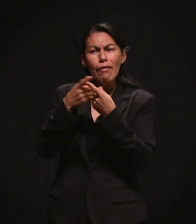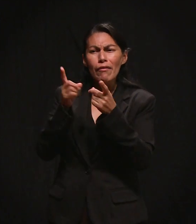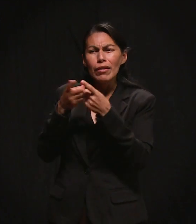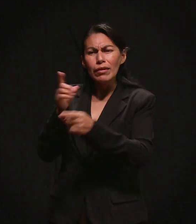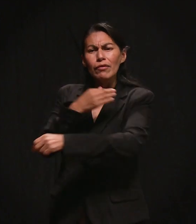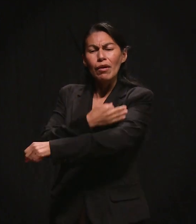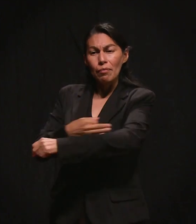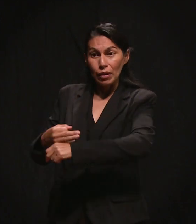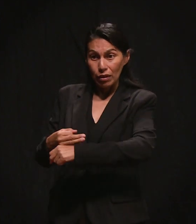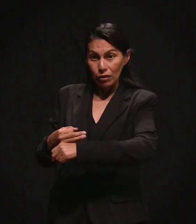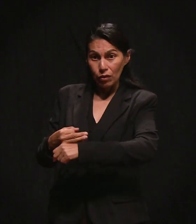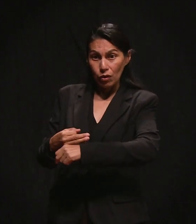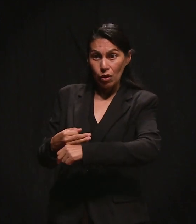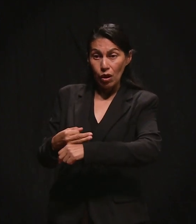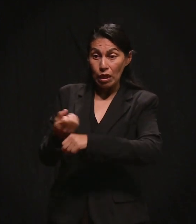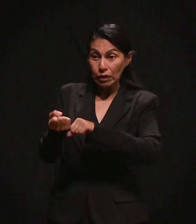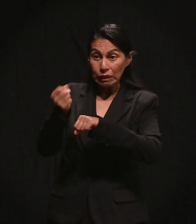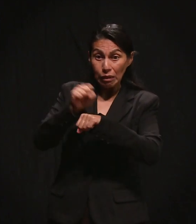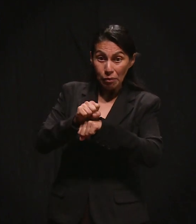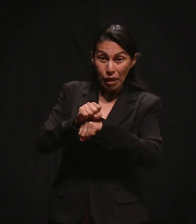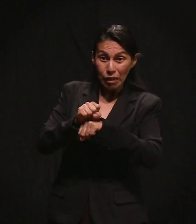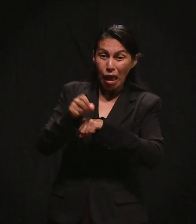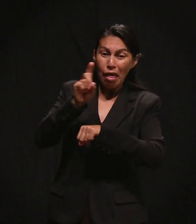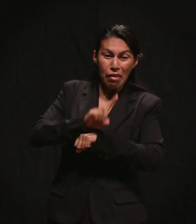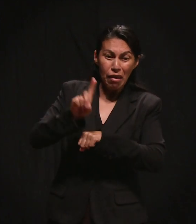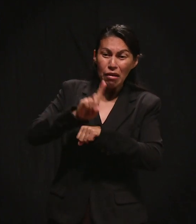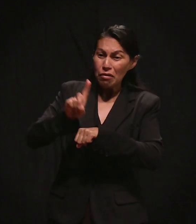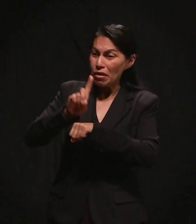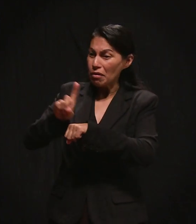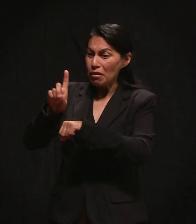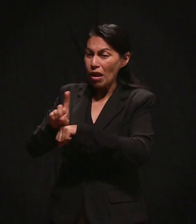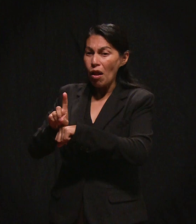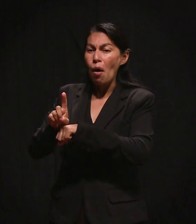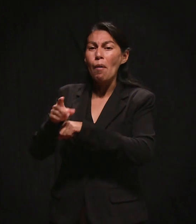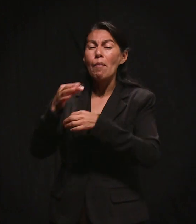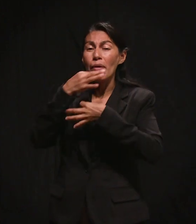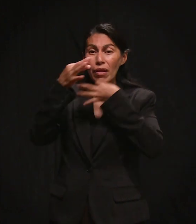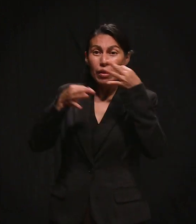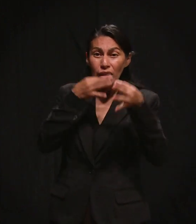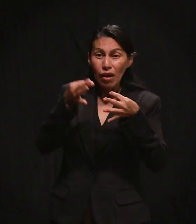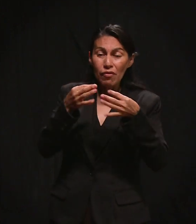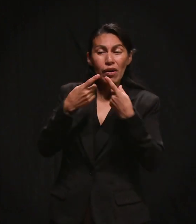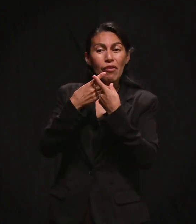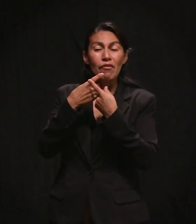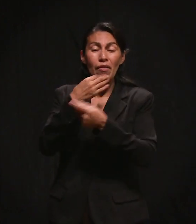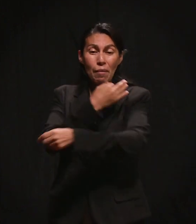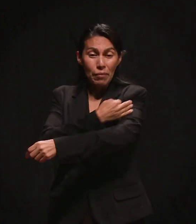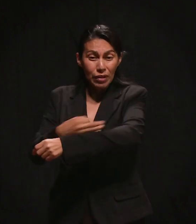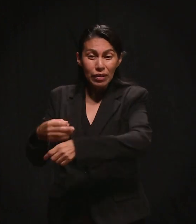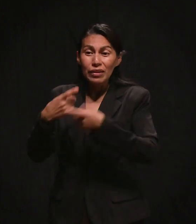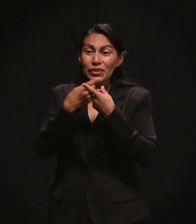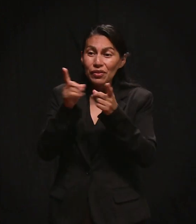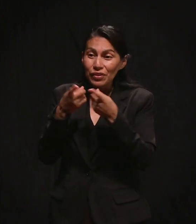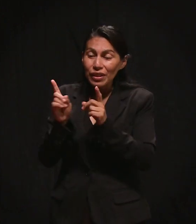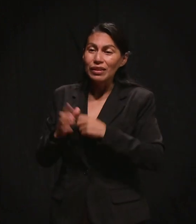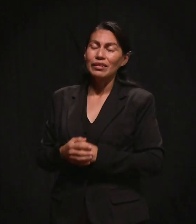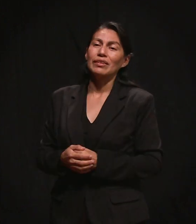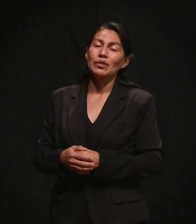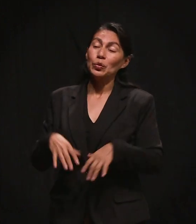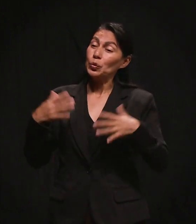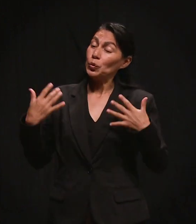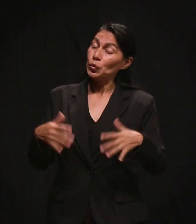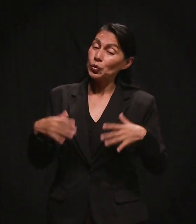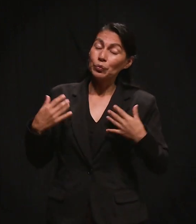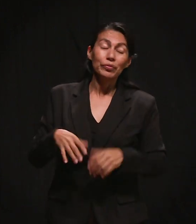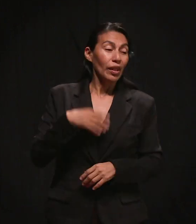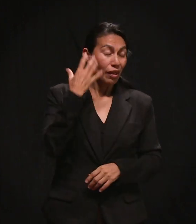su semana estaba ocupada predicando Compartiendo el con Evangelio diferentes con otras familias. gentes. Qué maravilloso. Sí. Muchas oraciones detrás.